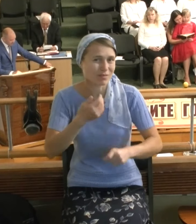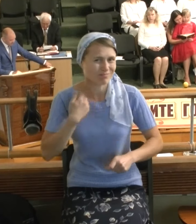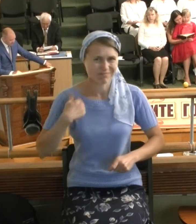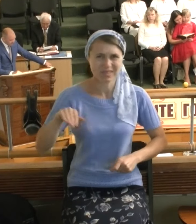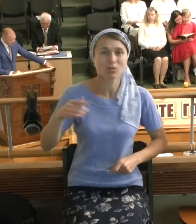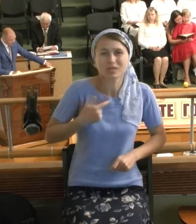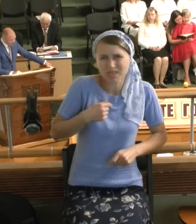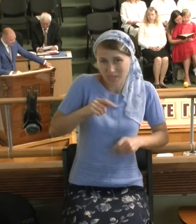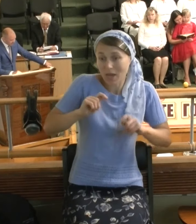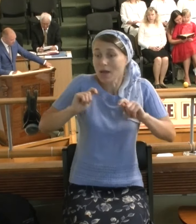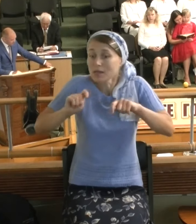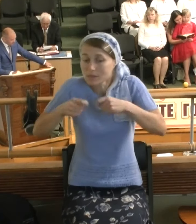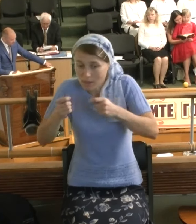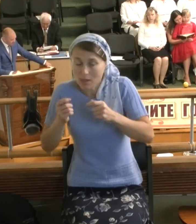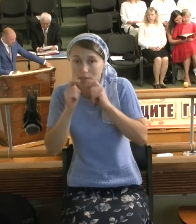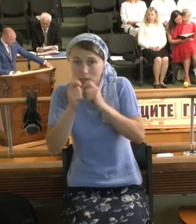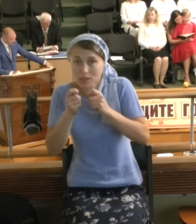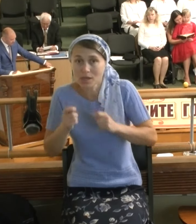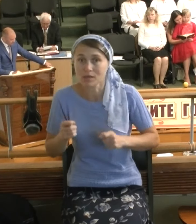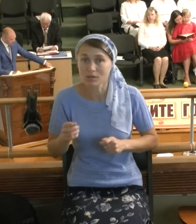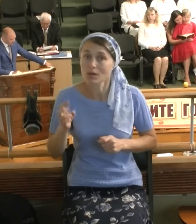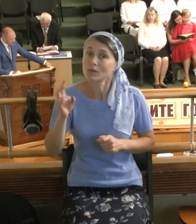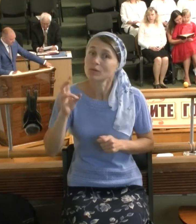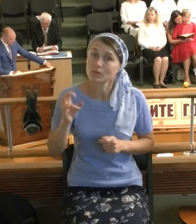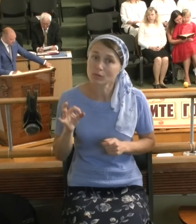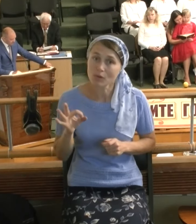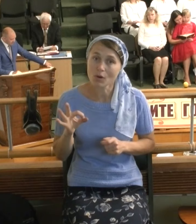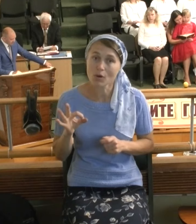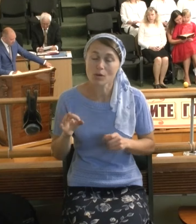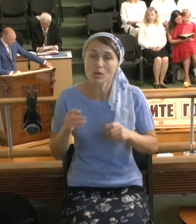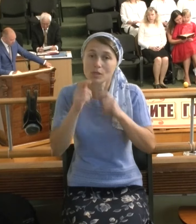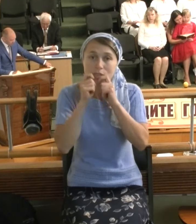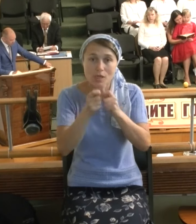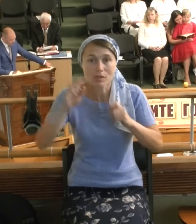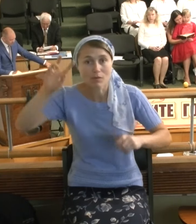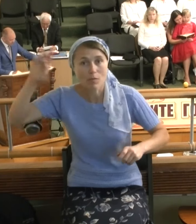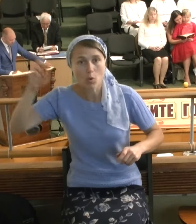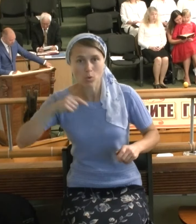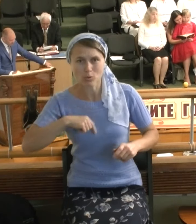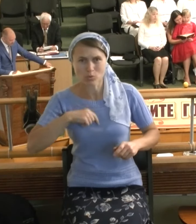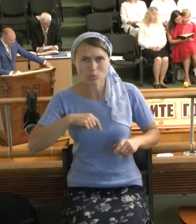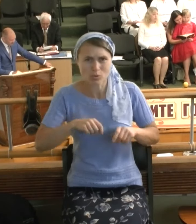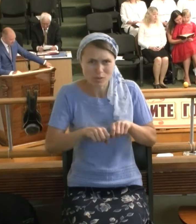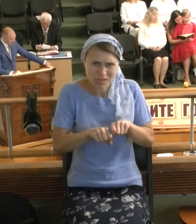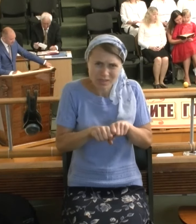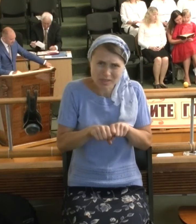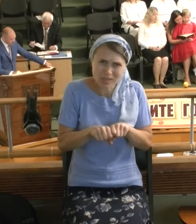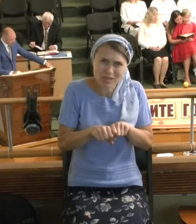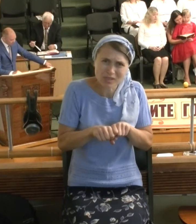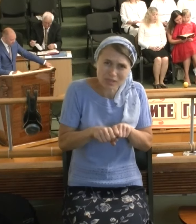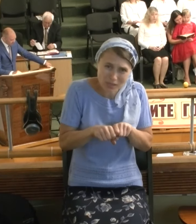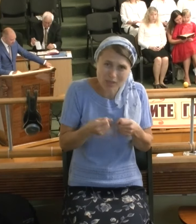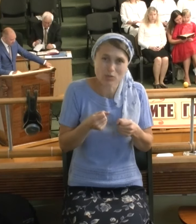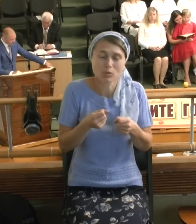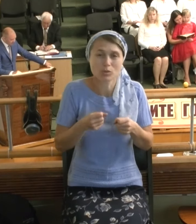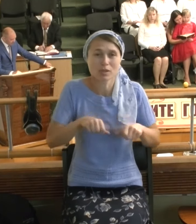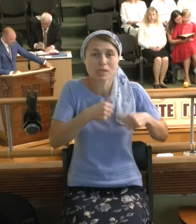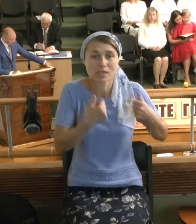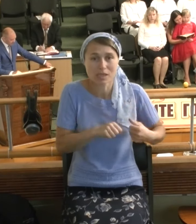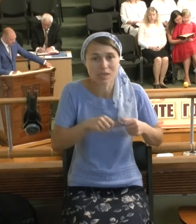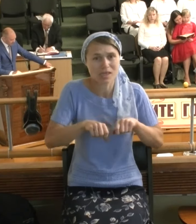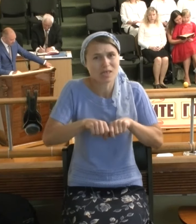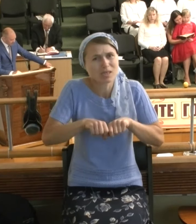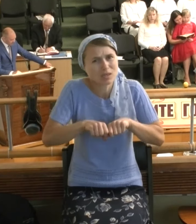бы ее, всесожжению не благоволишь. Жертва Богу, дух сокрушенный, сердце сокрушенного